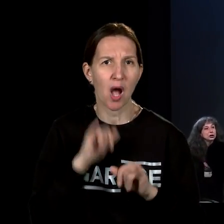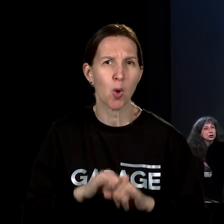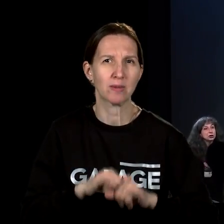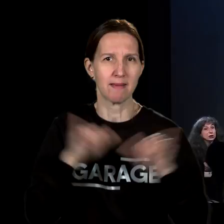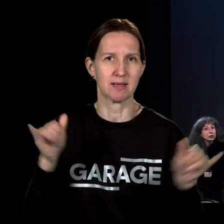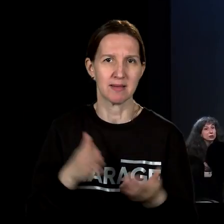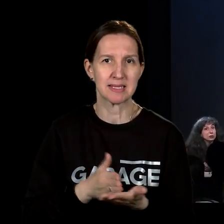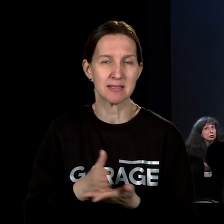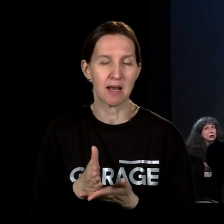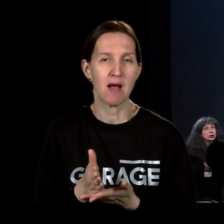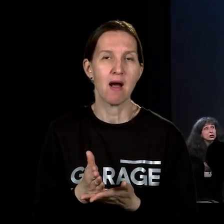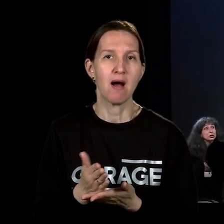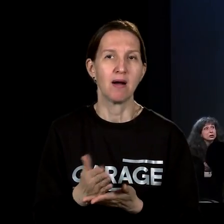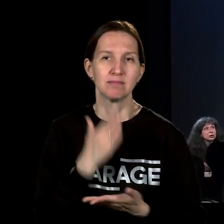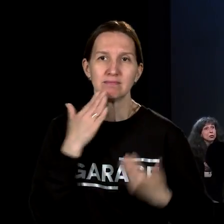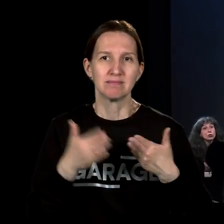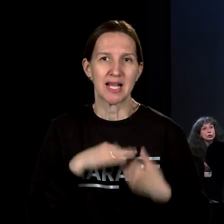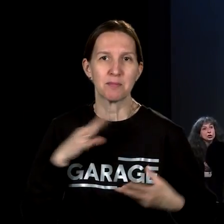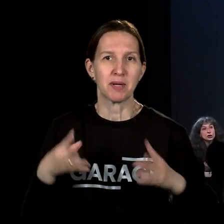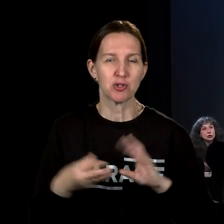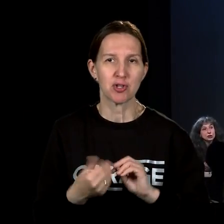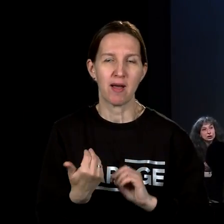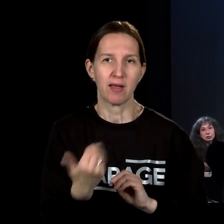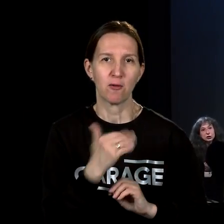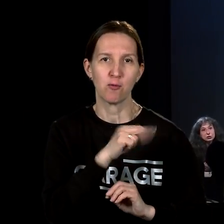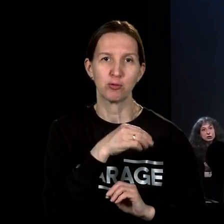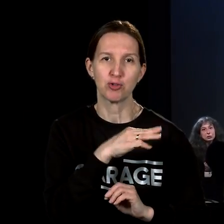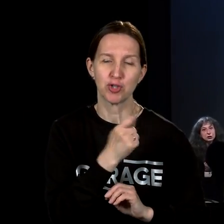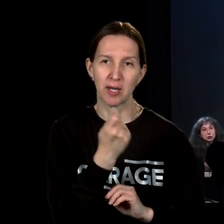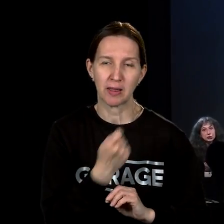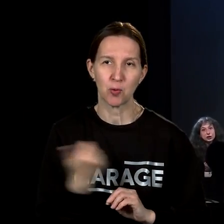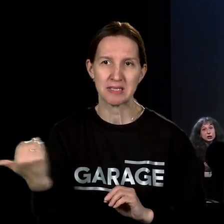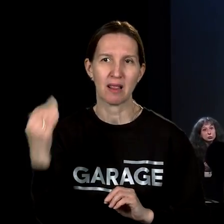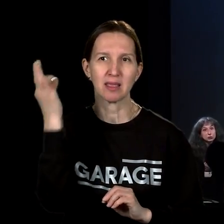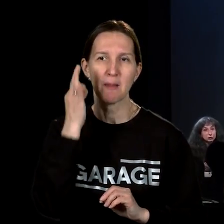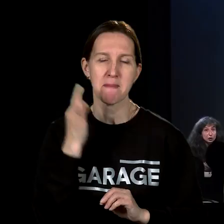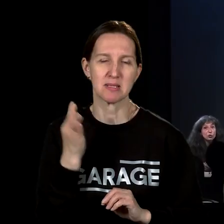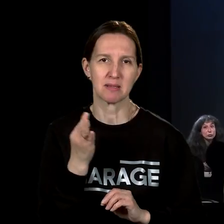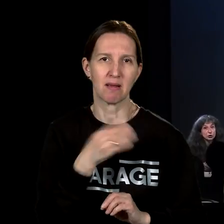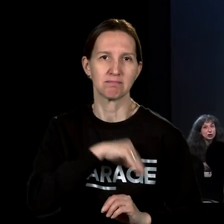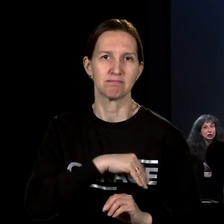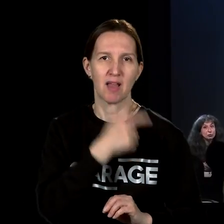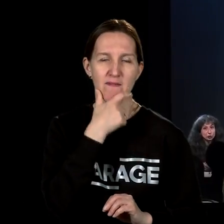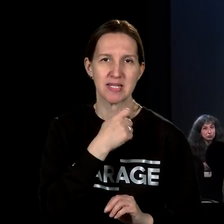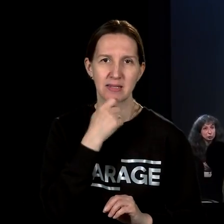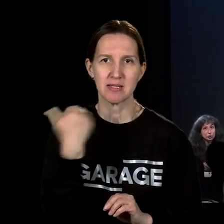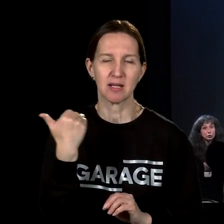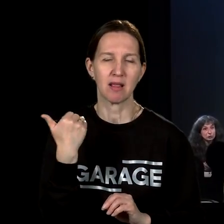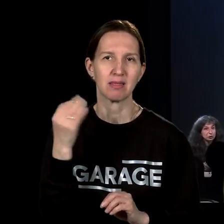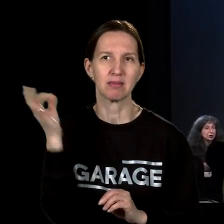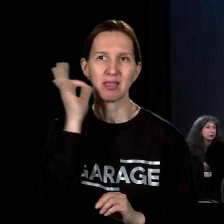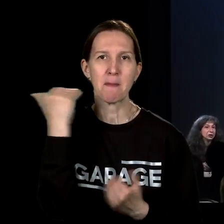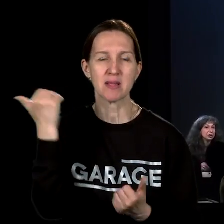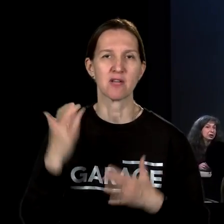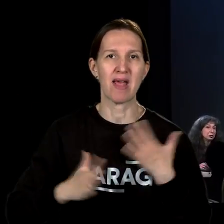с эстетикой немецкой новой вещественности, да, немецкого или немецкого экспрессионизма второго поколения после